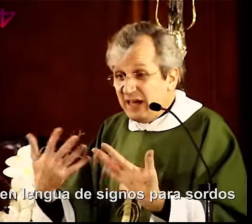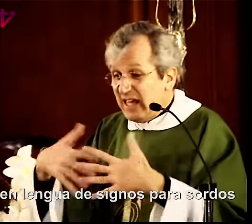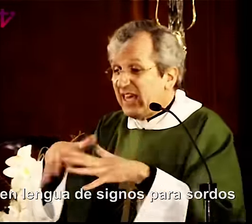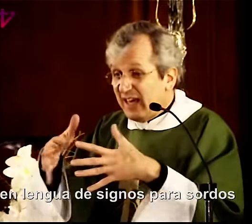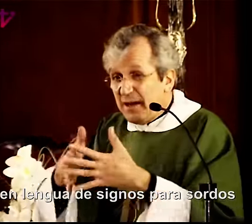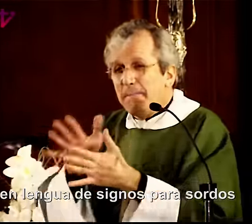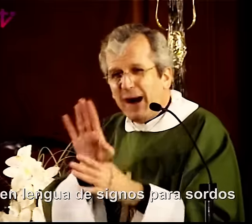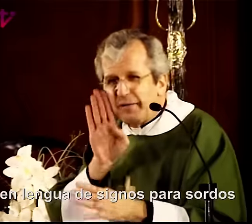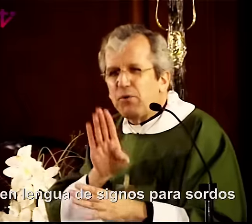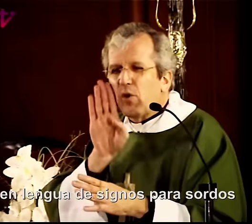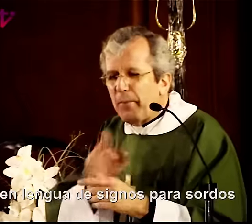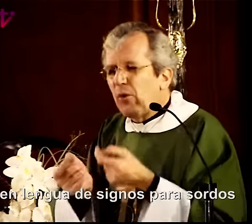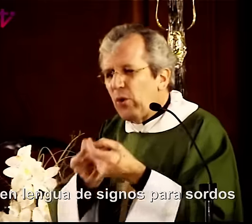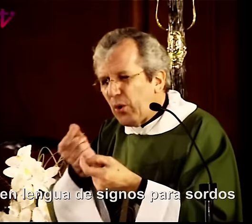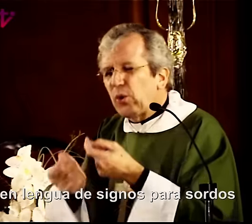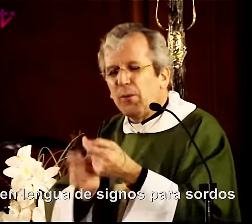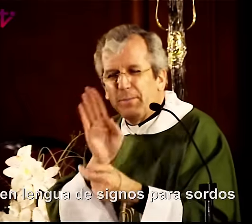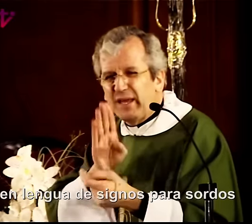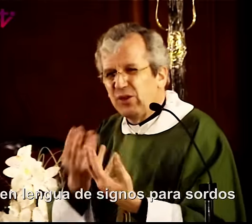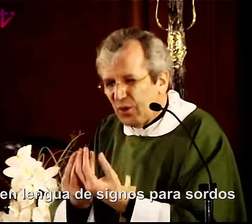que van poco a poco corrompiendo